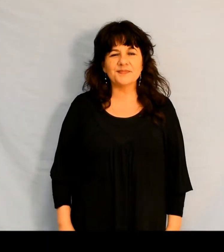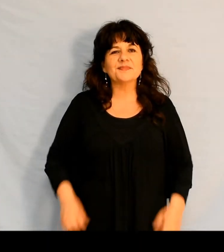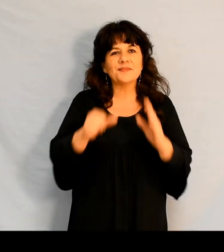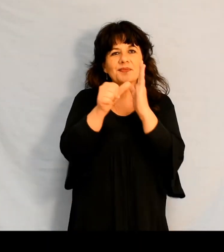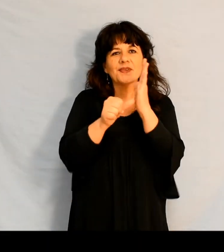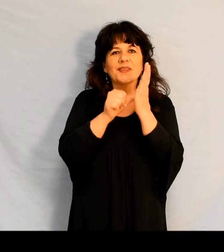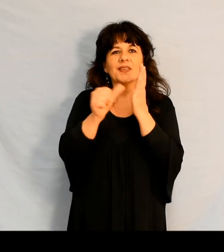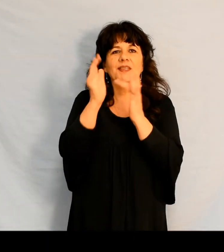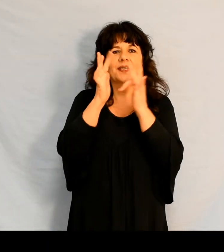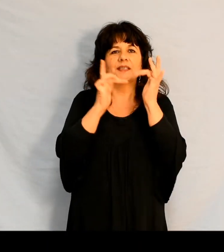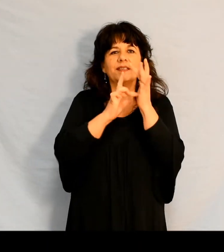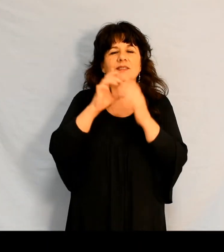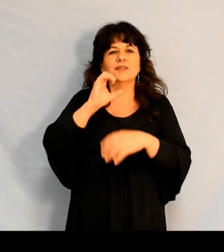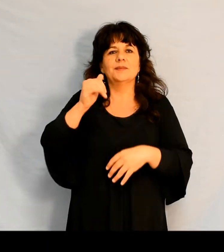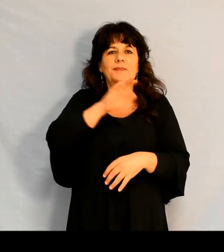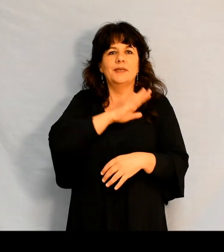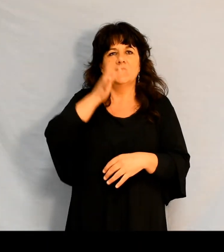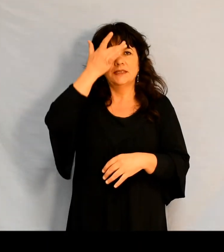Évangile de Jésus-Christ selon saint Luc.